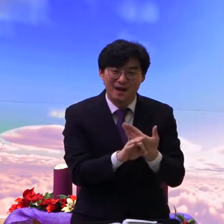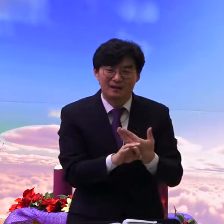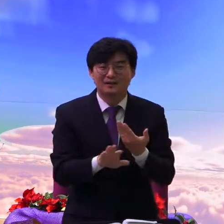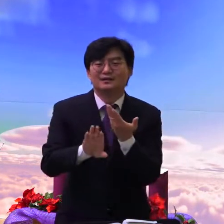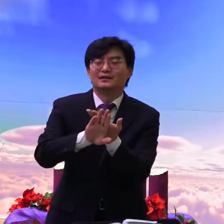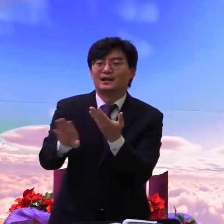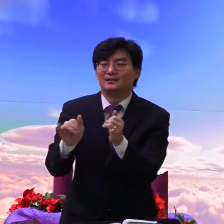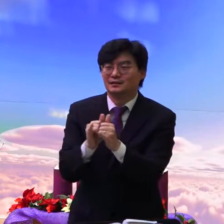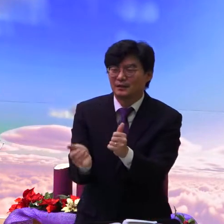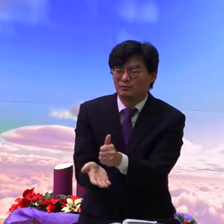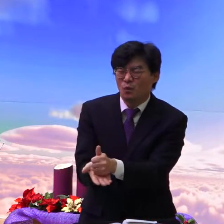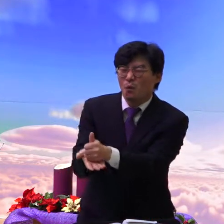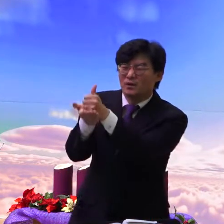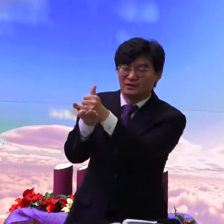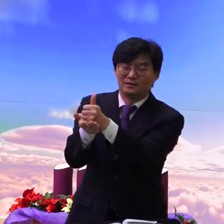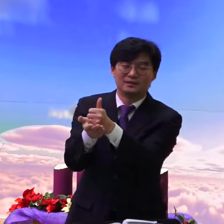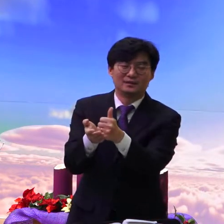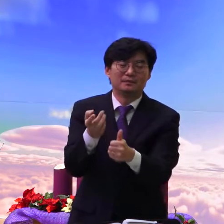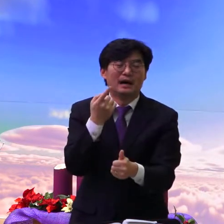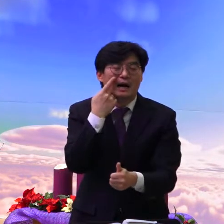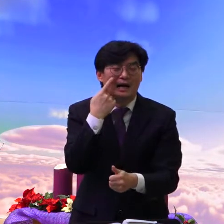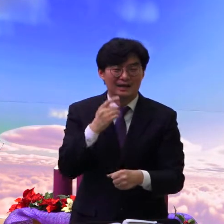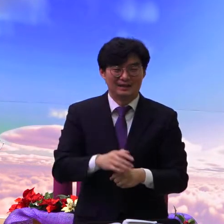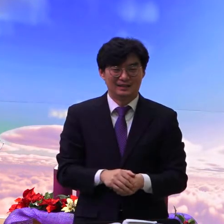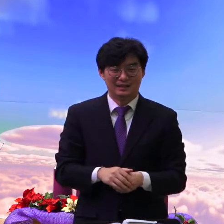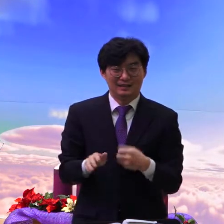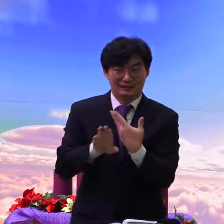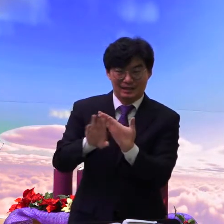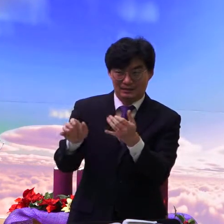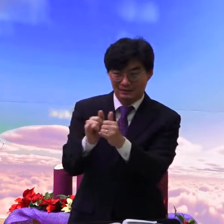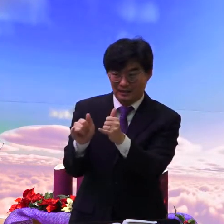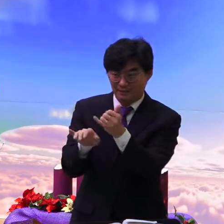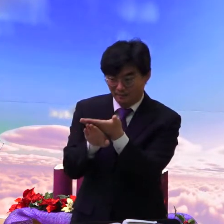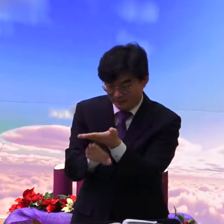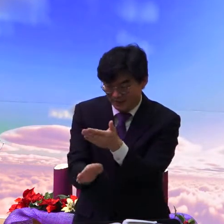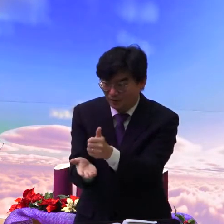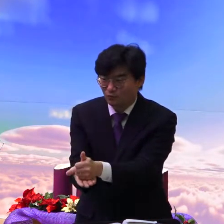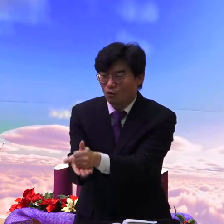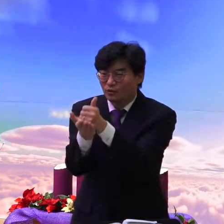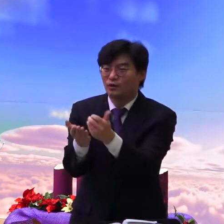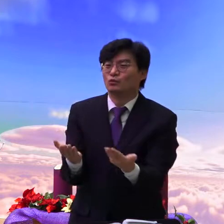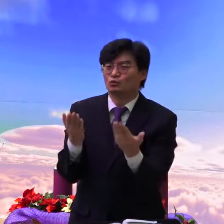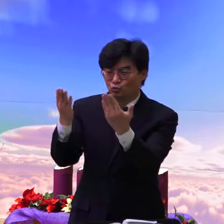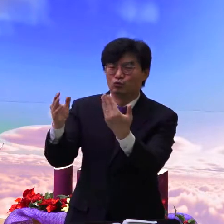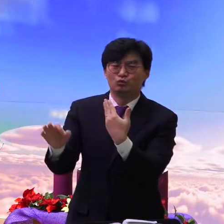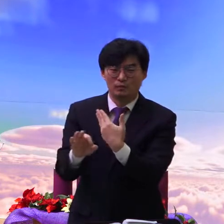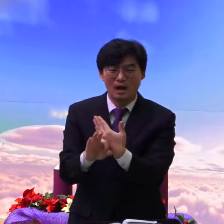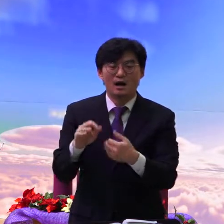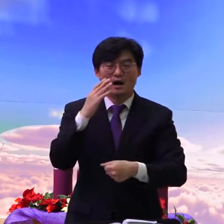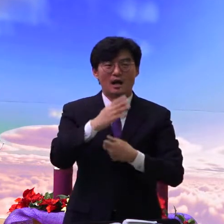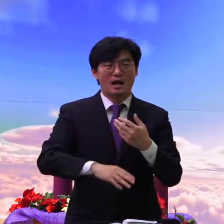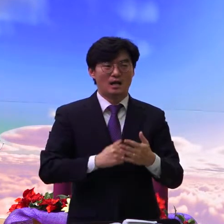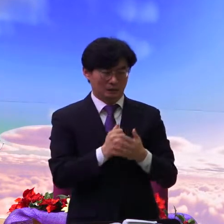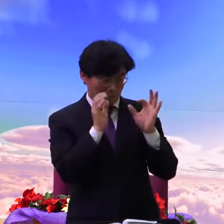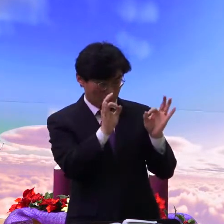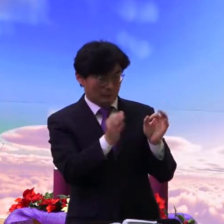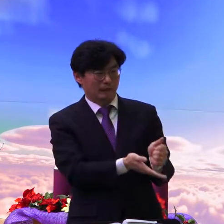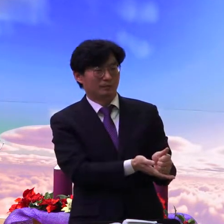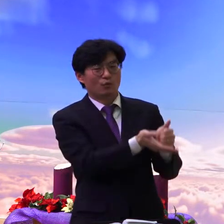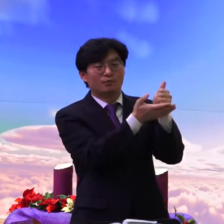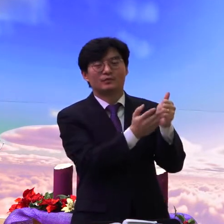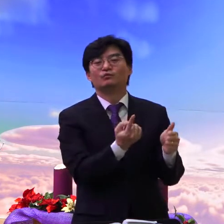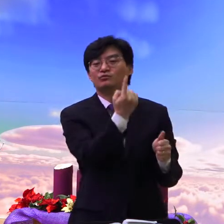섬기는 자가 되라. 남 밑에 가라. 남 밑에서 섬겨라 하는 이야기를 했습니다. 그 사람이 하나님 나라에서 큰 사람이다 라고